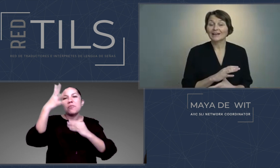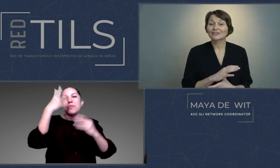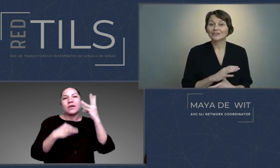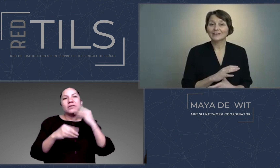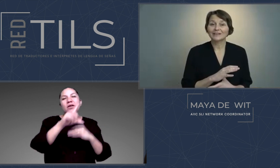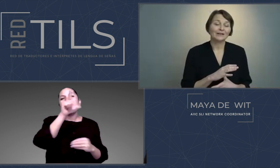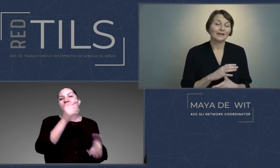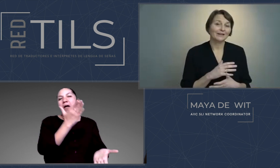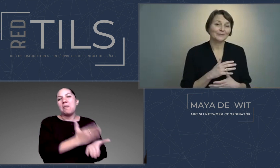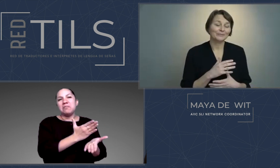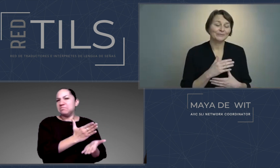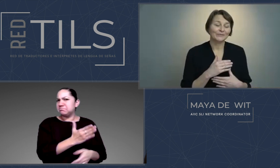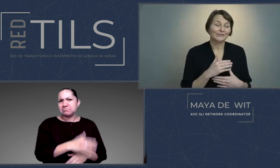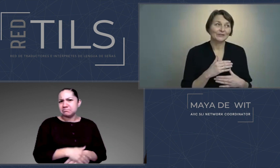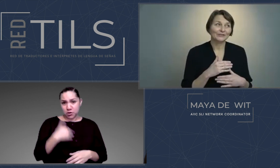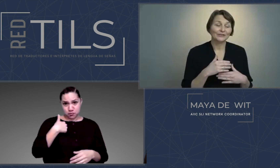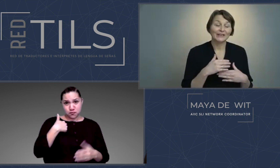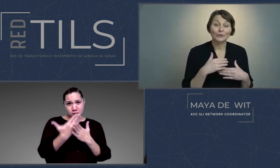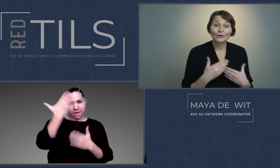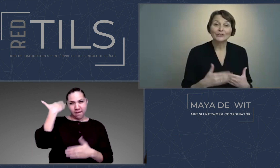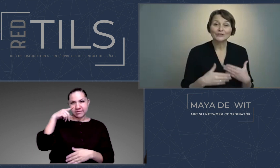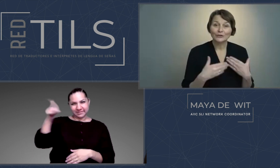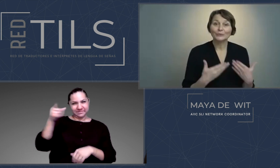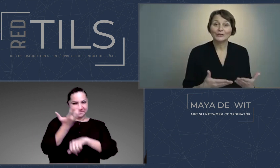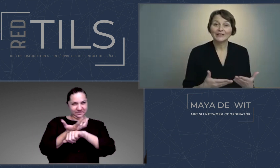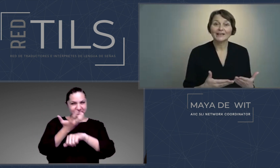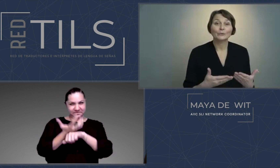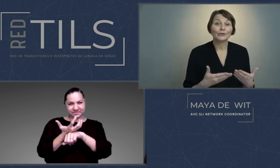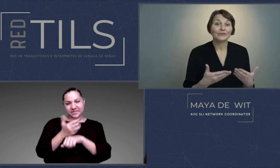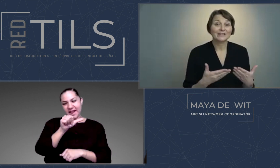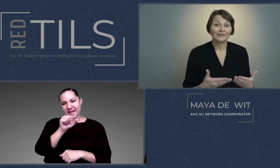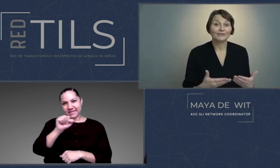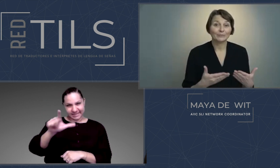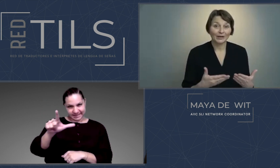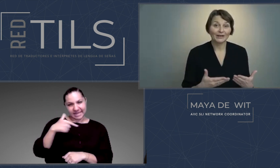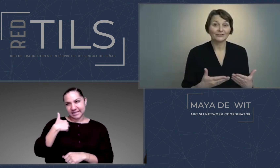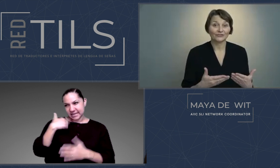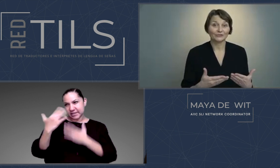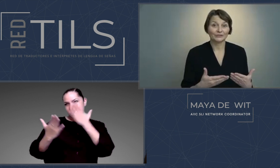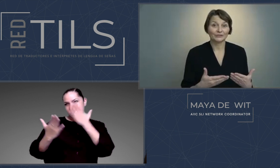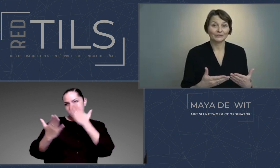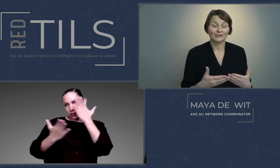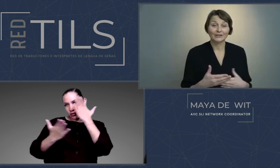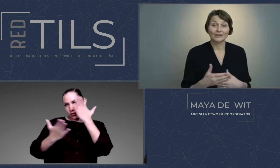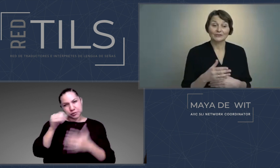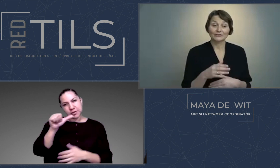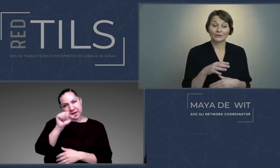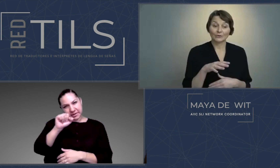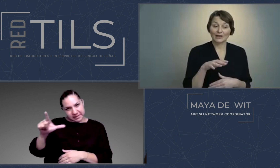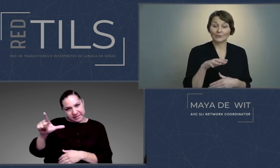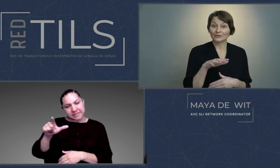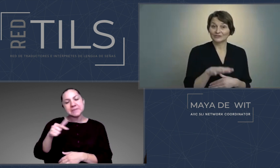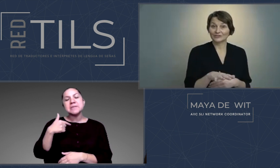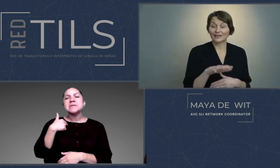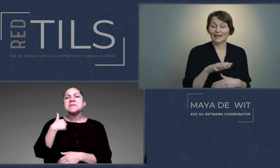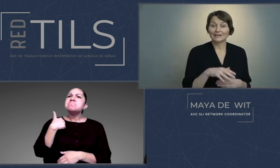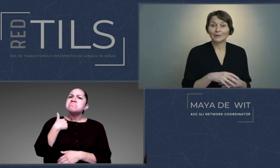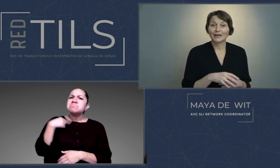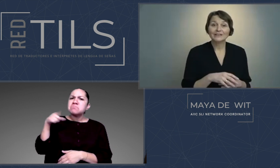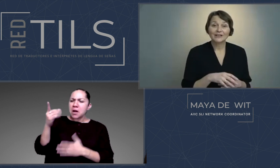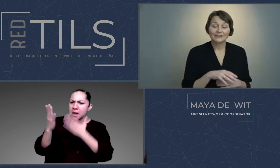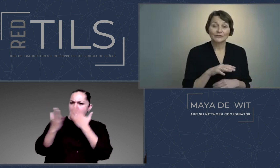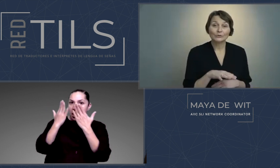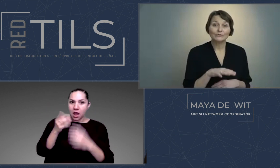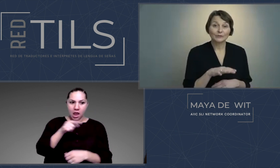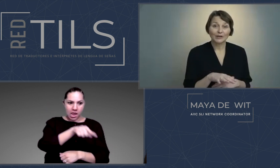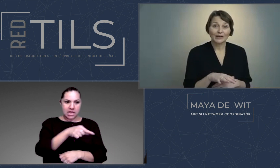Estados Unidos. Estaba yo estudiando allá y, de hecho, para poderme comunicar con niños sordos